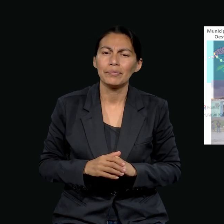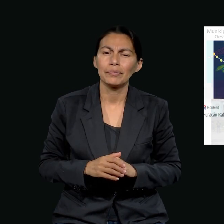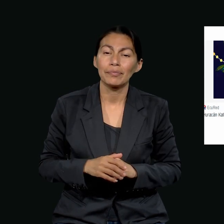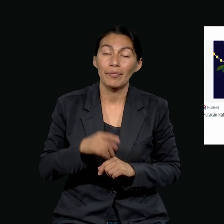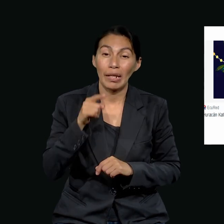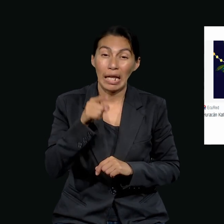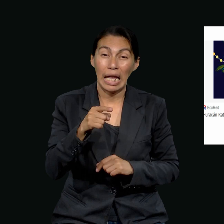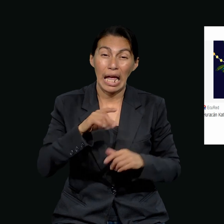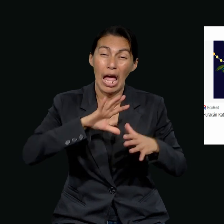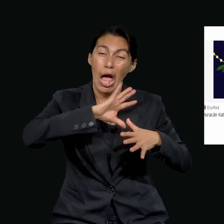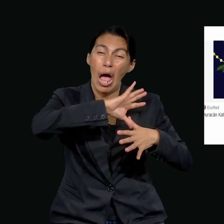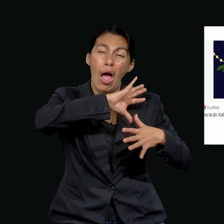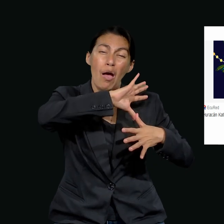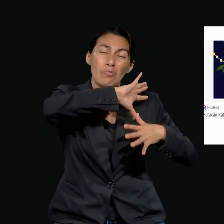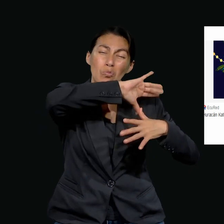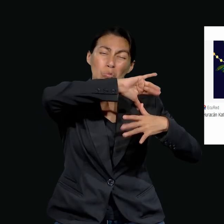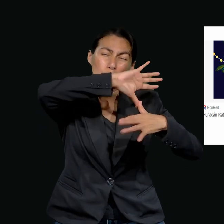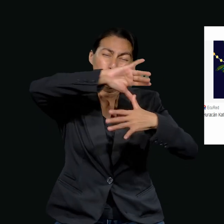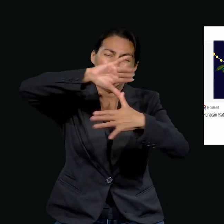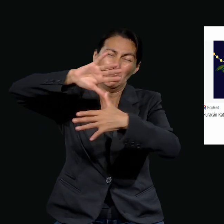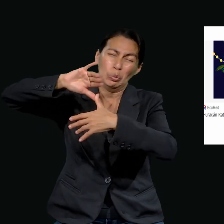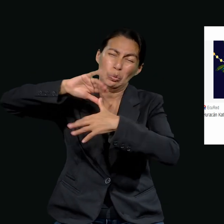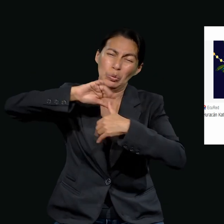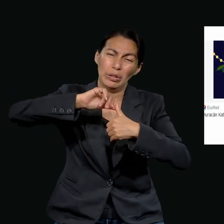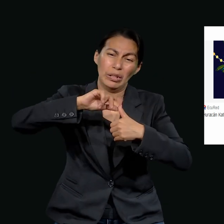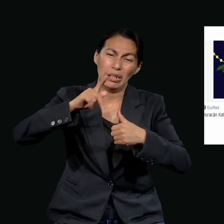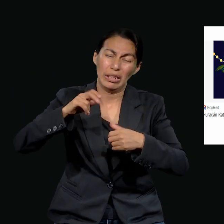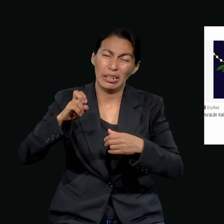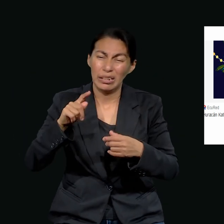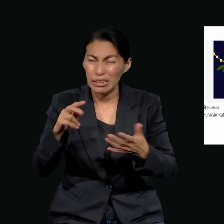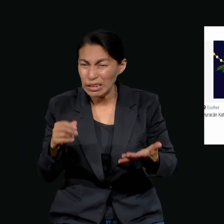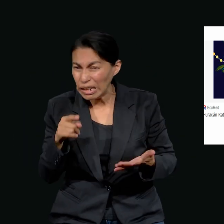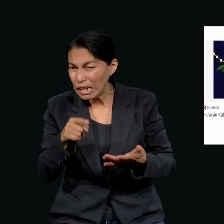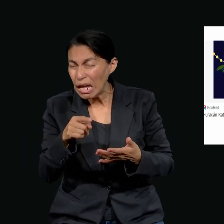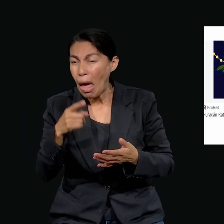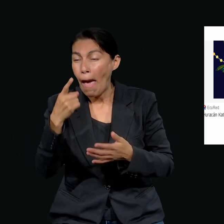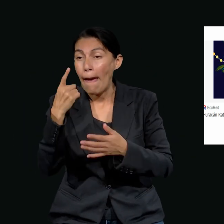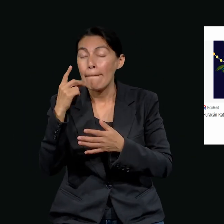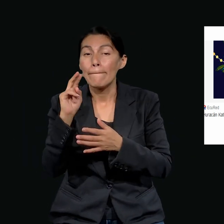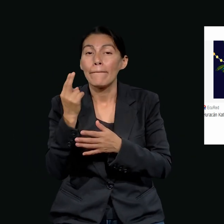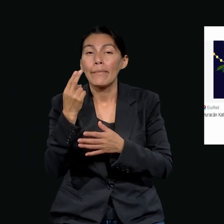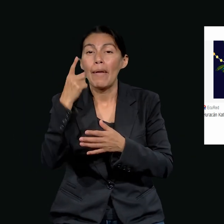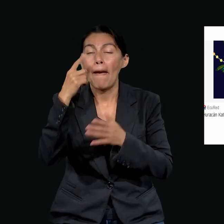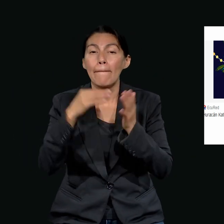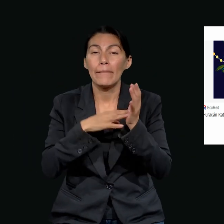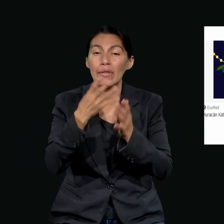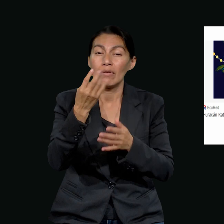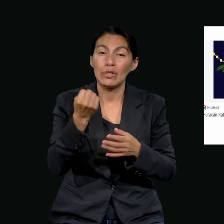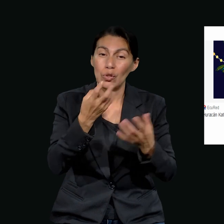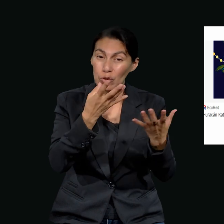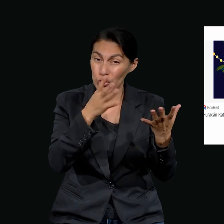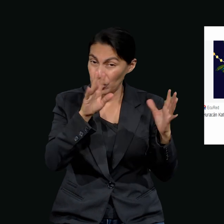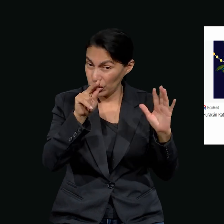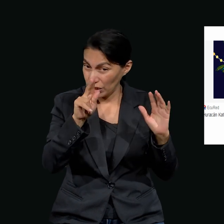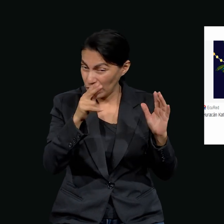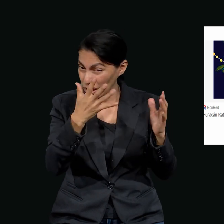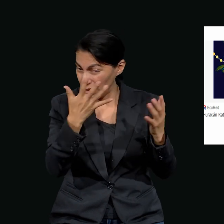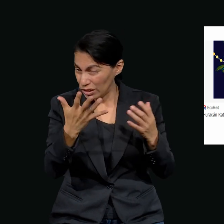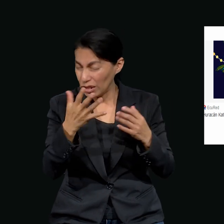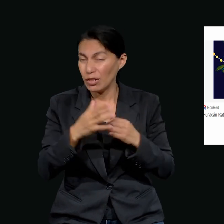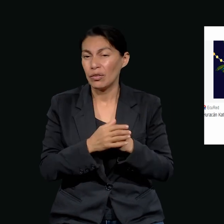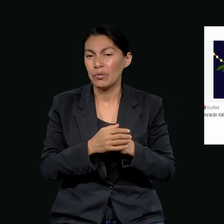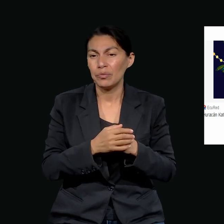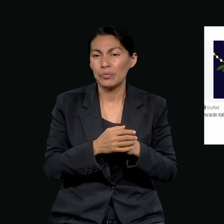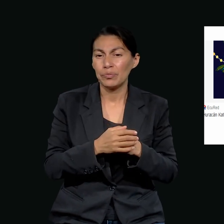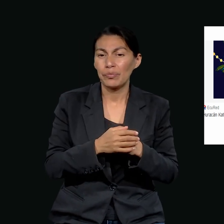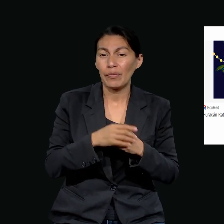la catástrofe del ciclón Kate. En el año noviembre de 1985, mi esposa y yo habíamos